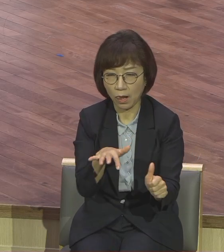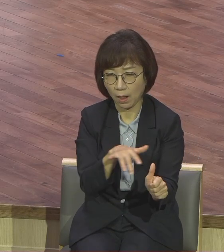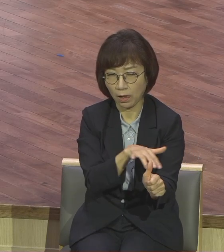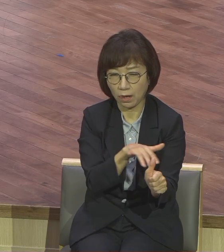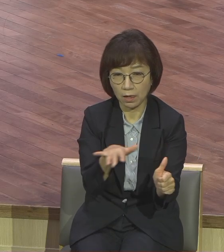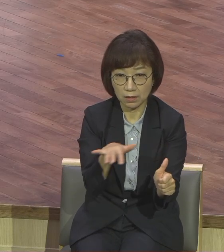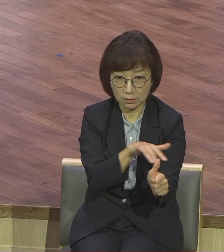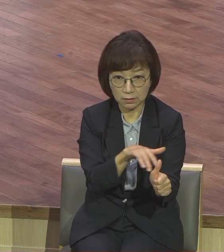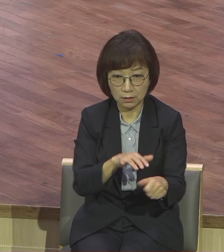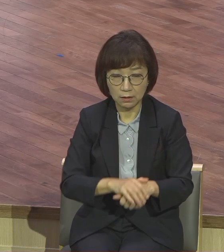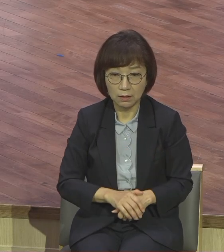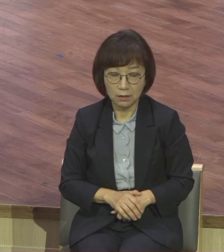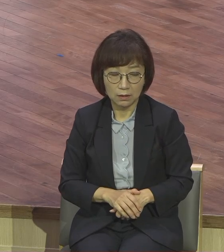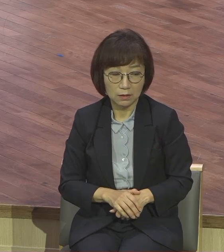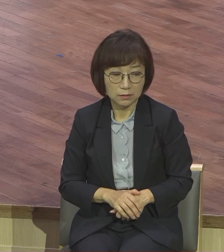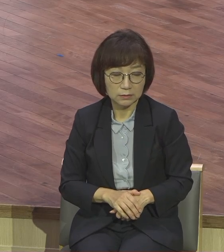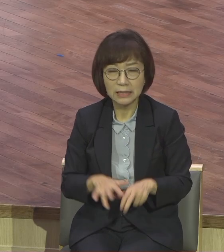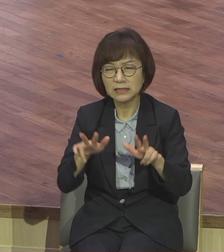마찬가지입니다.